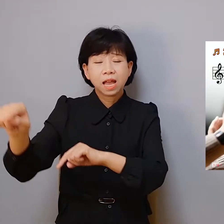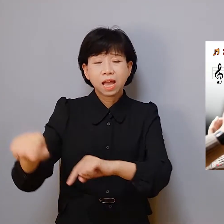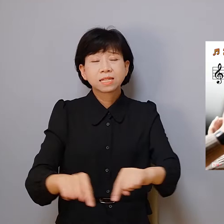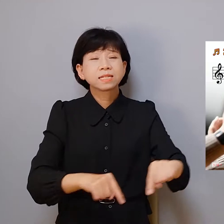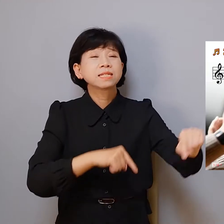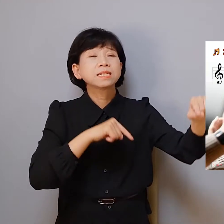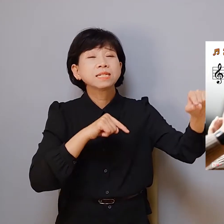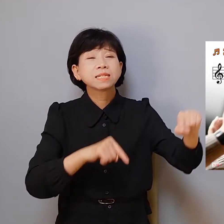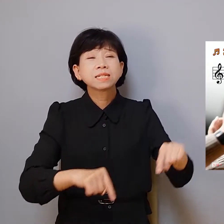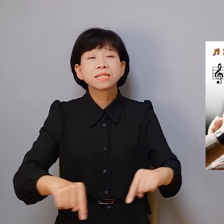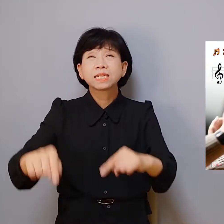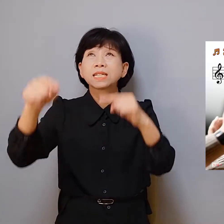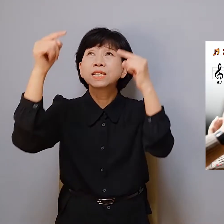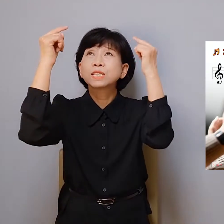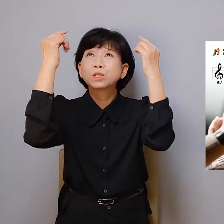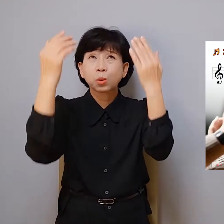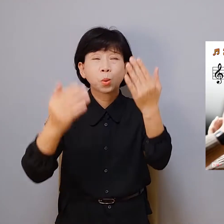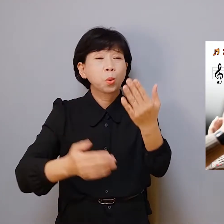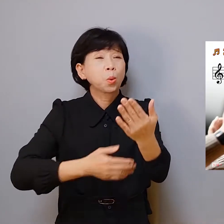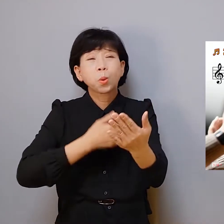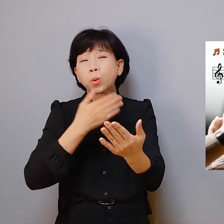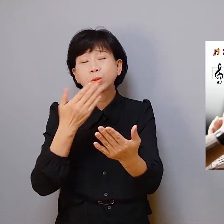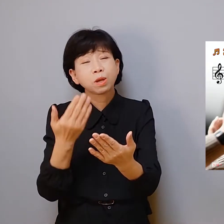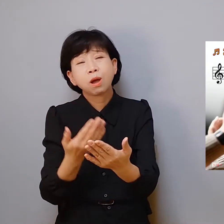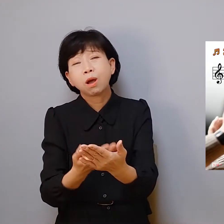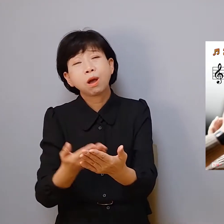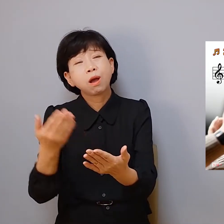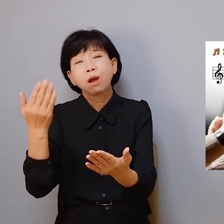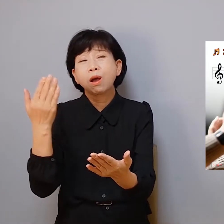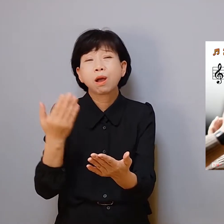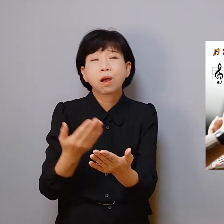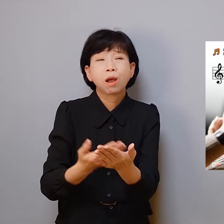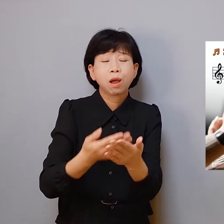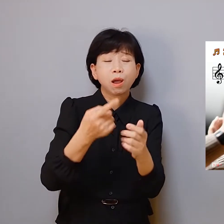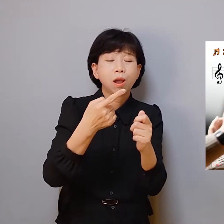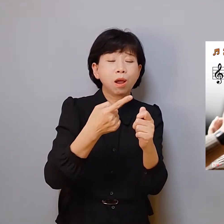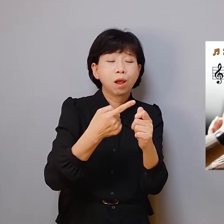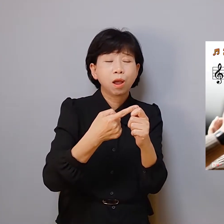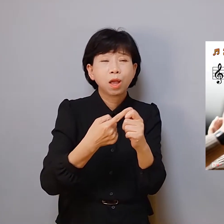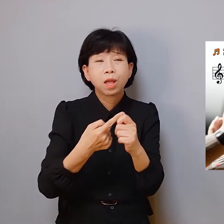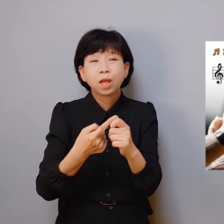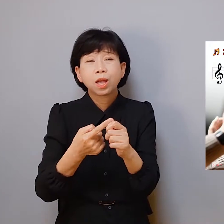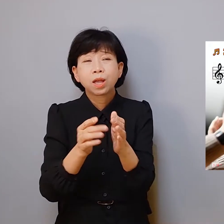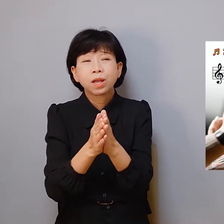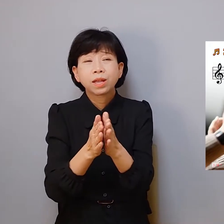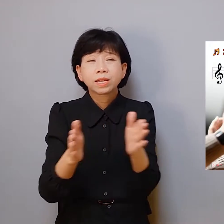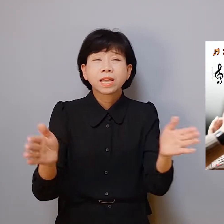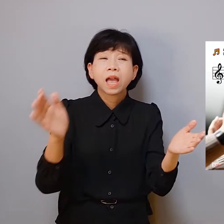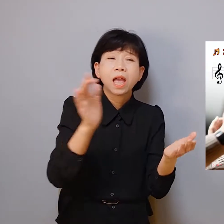찾아가사. 우리 한 번 더 1절 다시 찬양합니다. 예수 우리 왕이여.